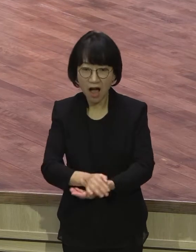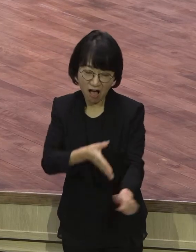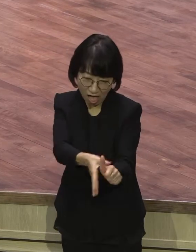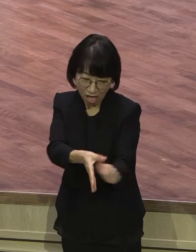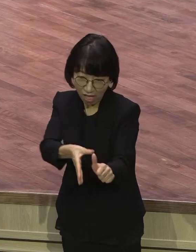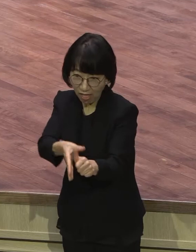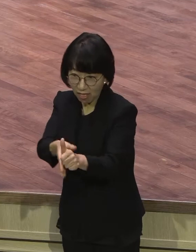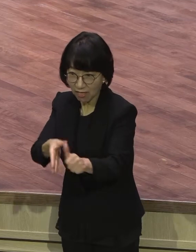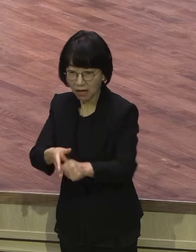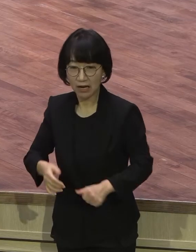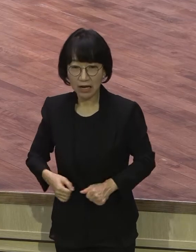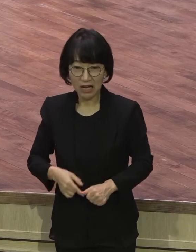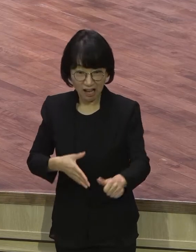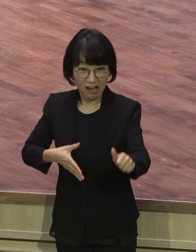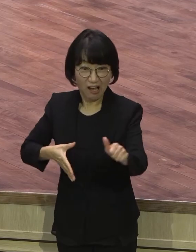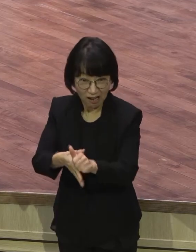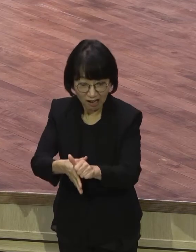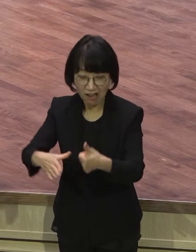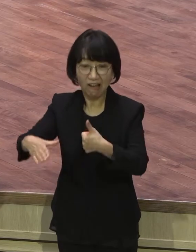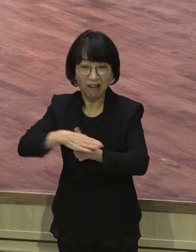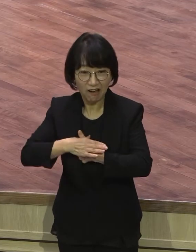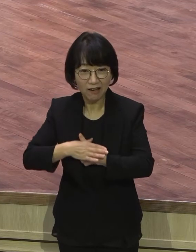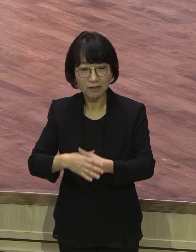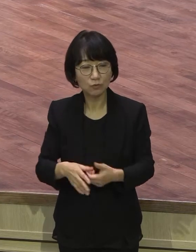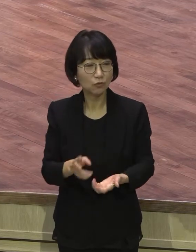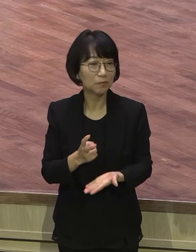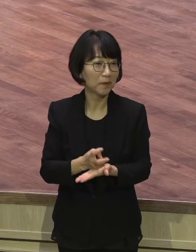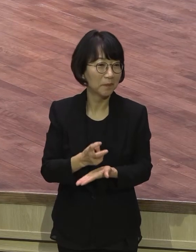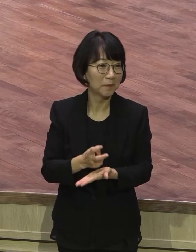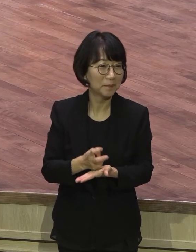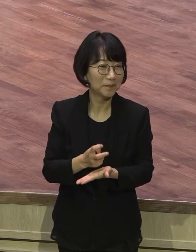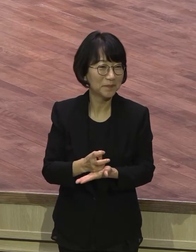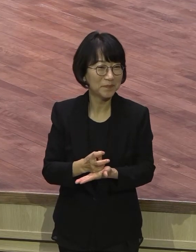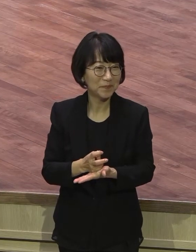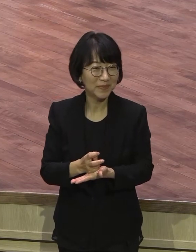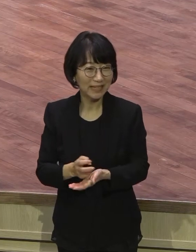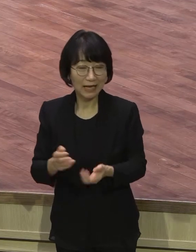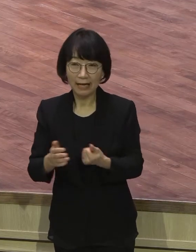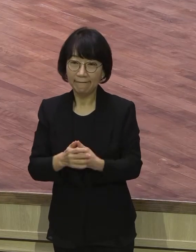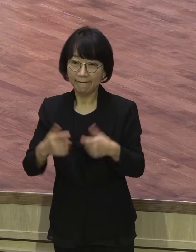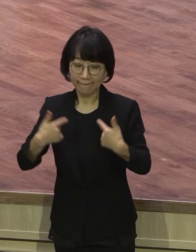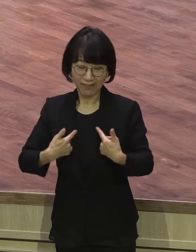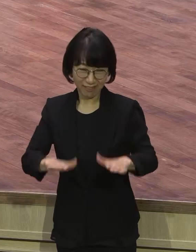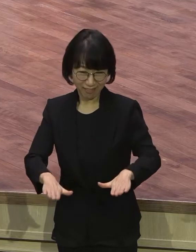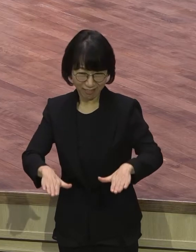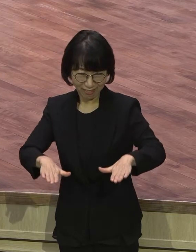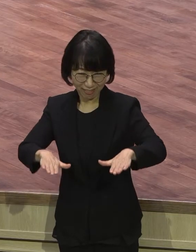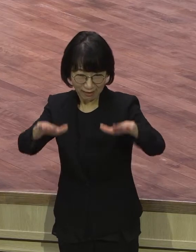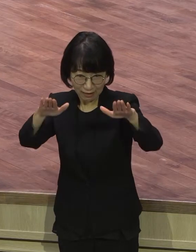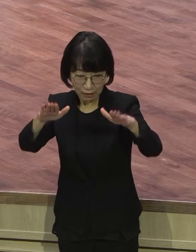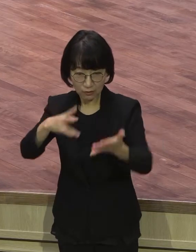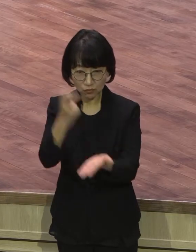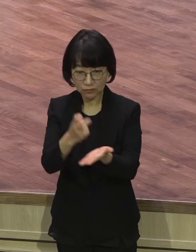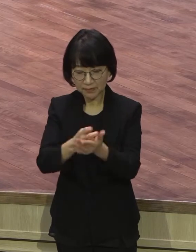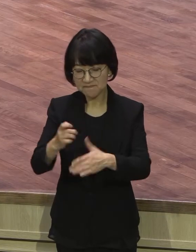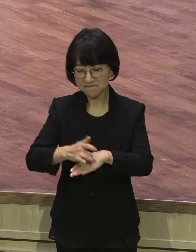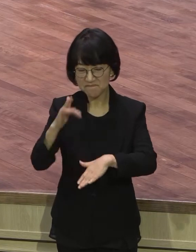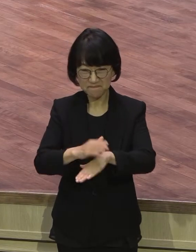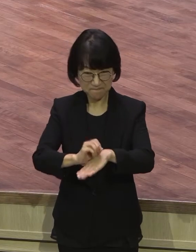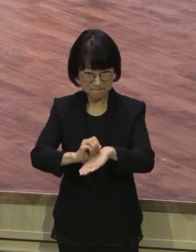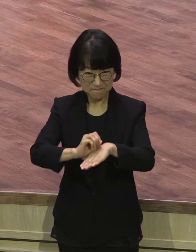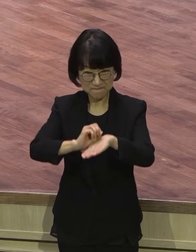죽는 거거든요. 너 죽고 나 죽고가 율법이에요. 그러니까 율법주의의 체질화가 되었단 말이에요. 이의 틀을 빨리